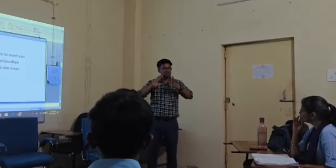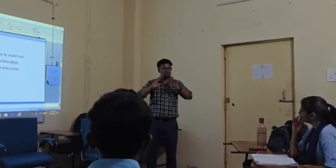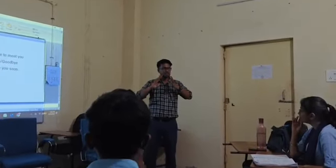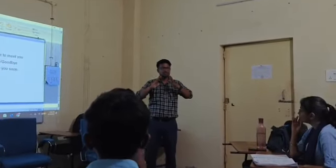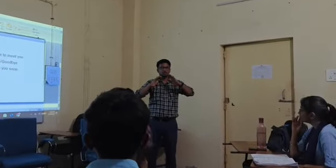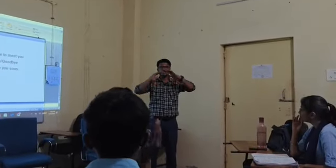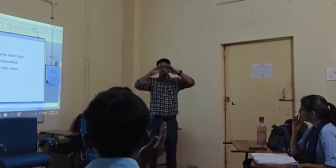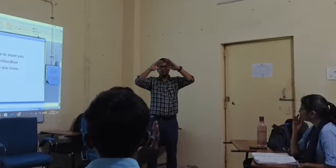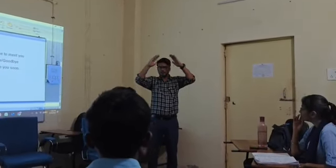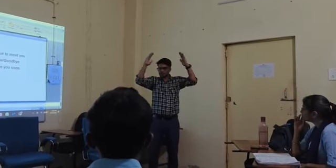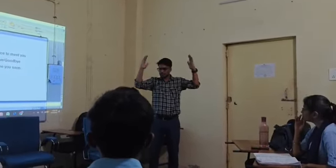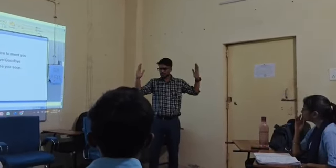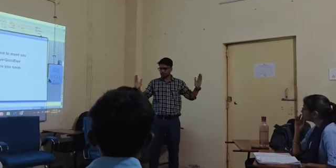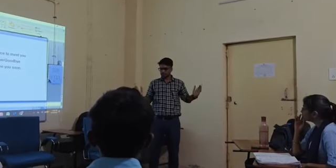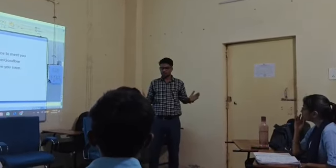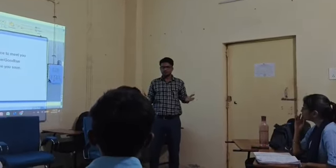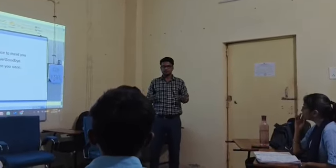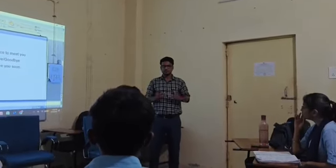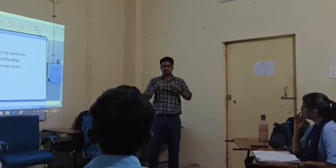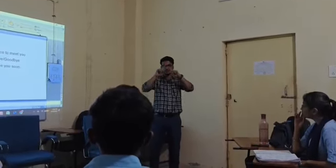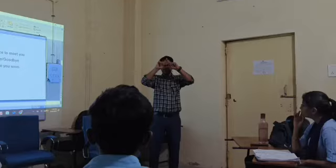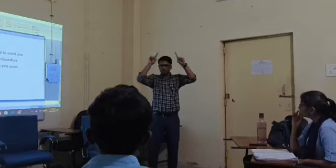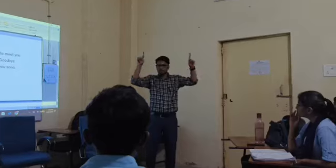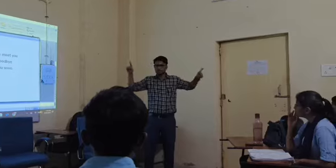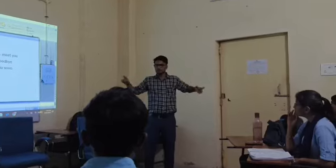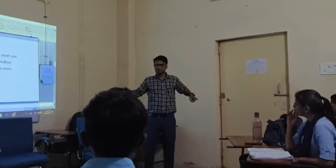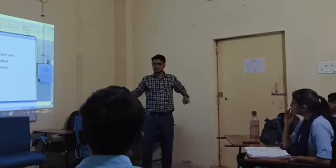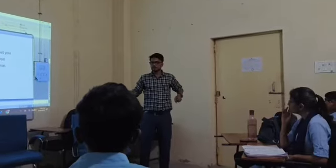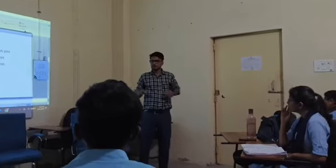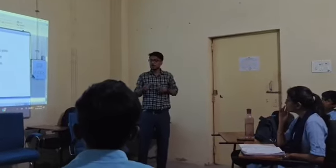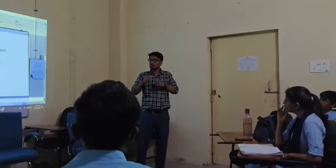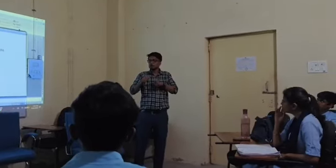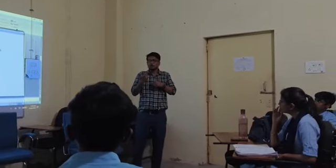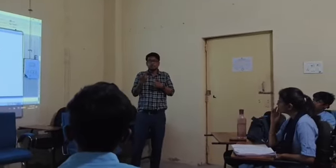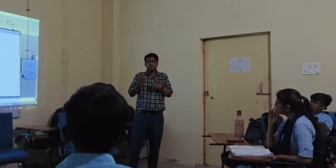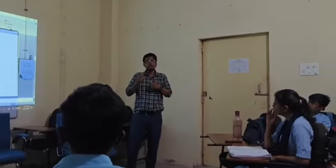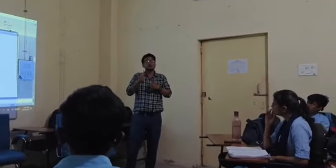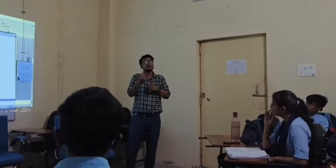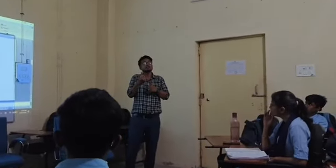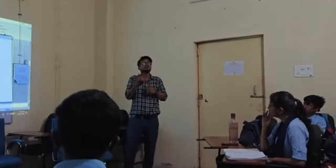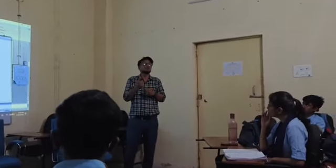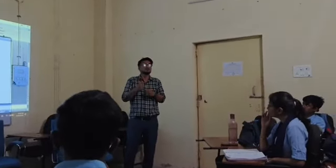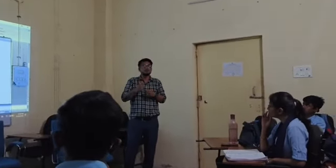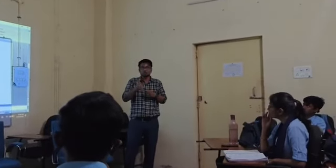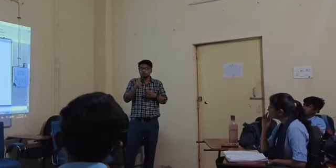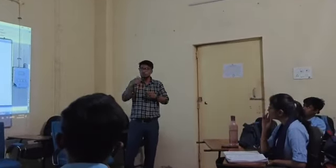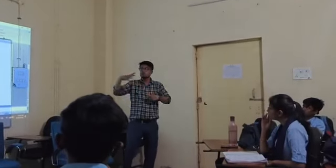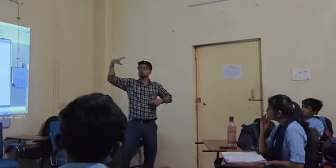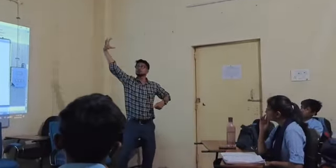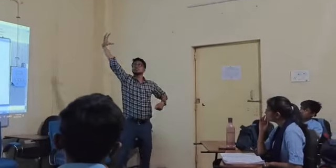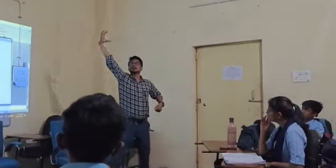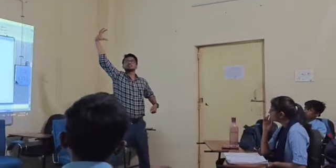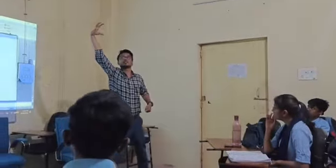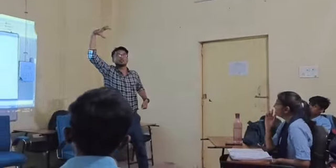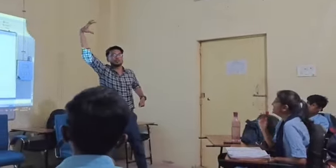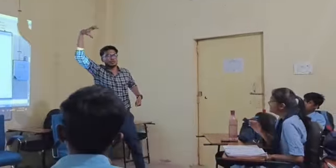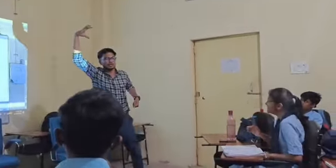रहे हैं ना, तो एक हमारा दायरा है, इतना दायरा। हम अगर दोपहर मान लीजिए गुड आफ्टरनून, गुड आफ्टर ऐसे करेंगे